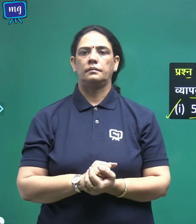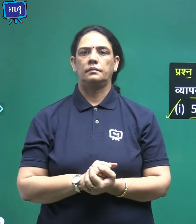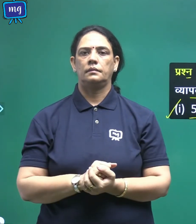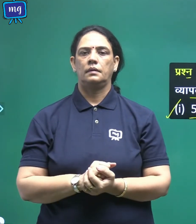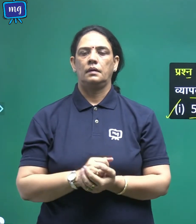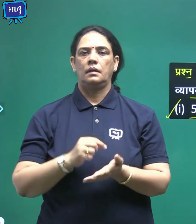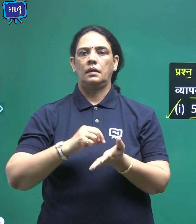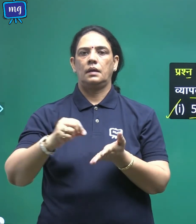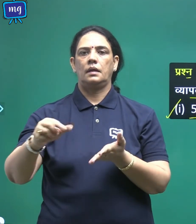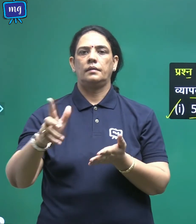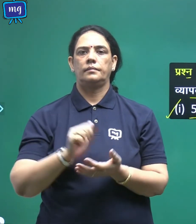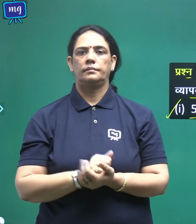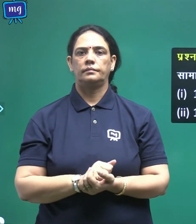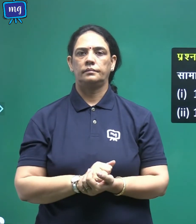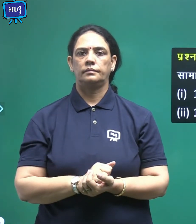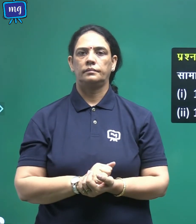लिखिए।